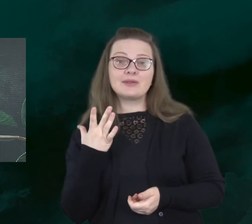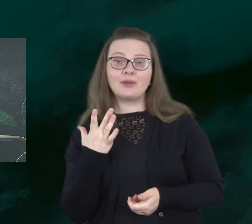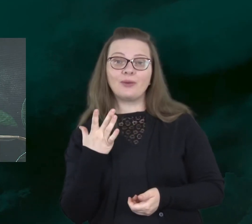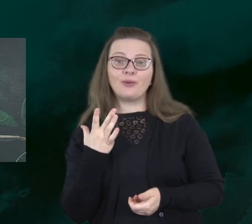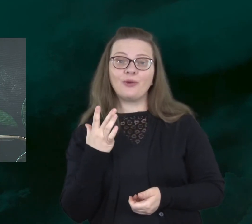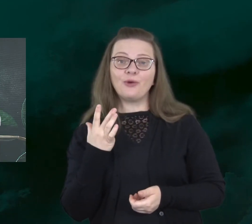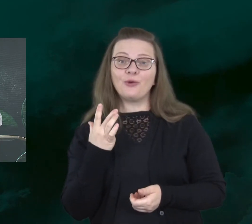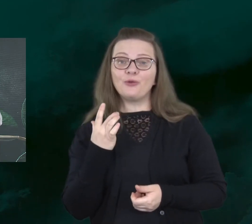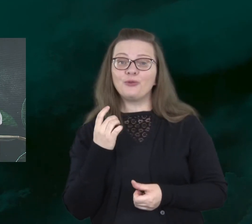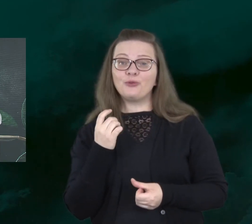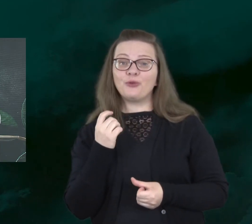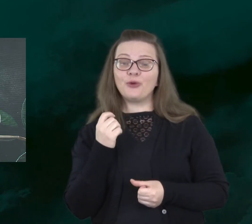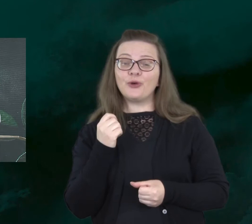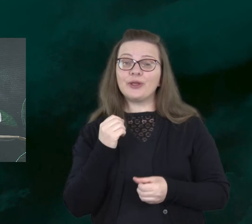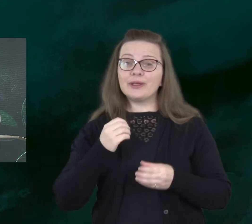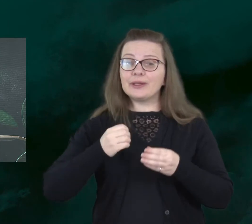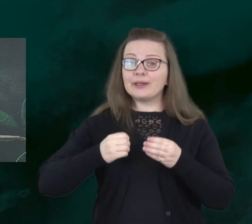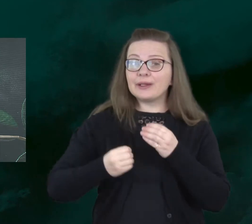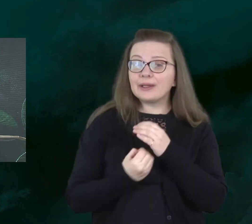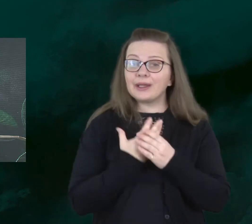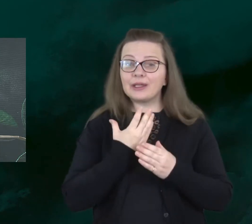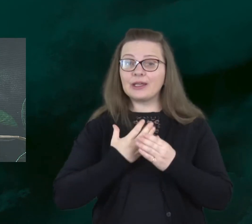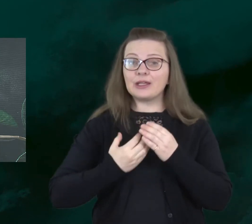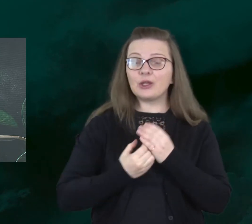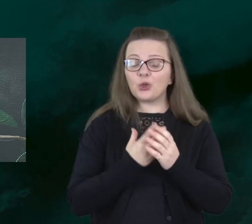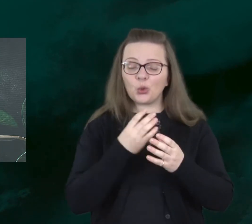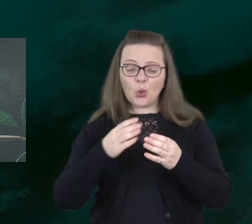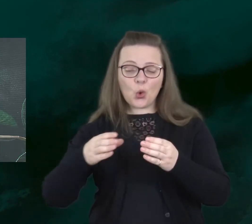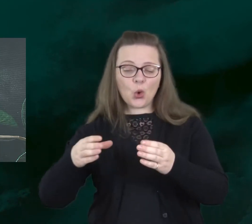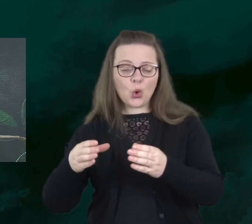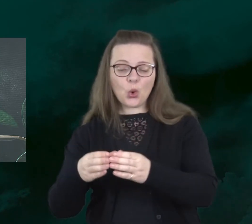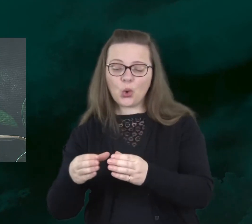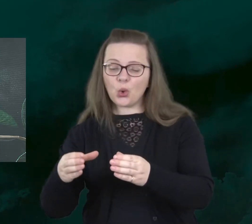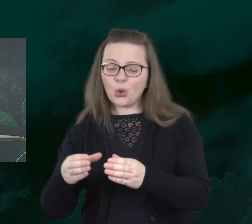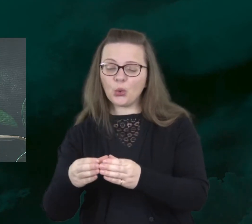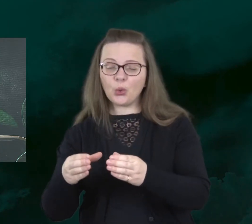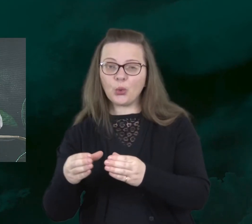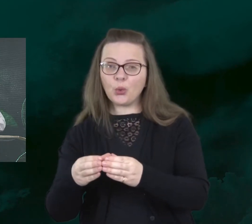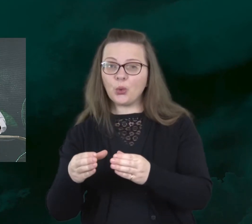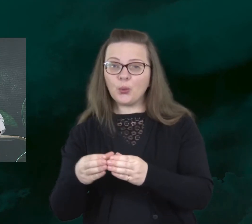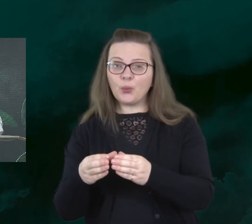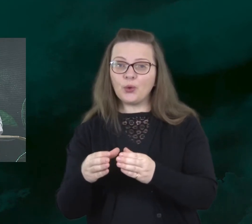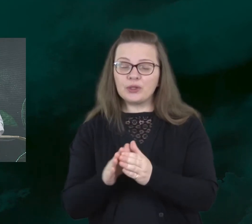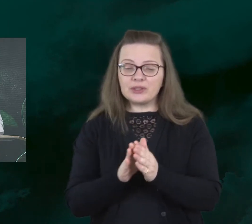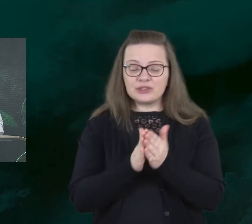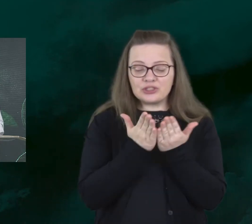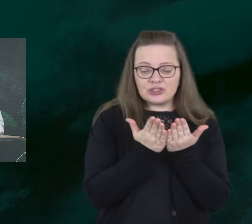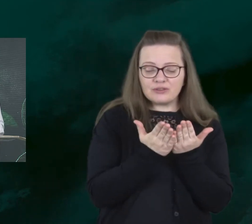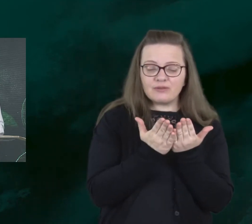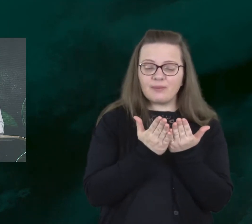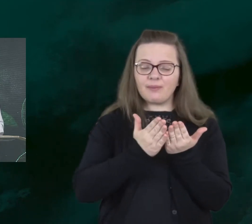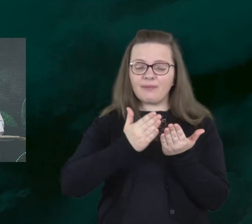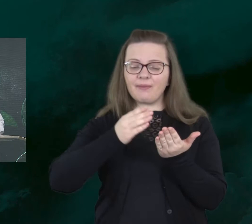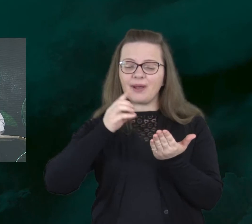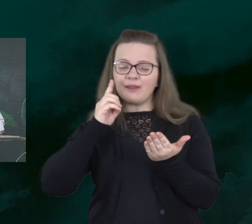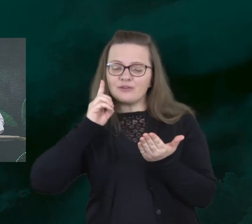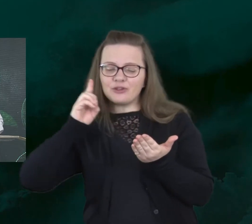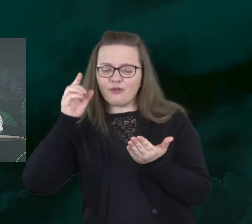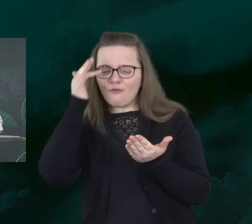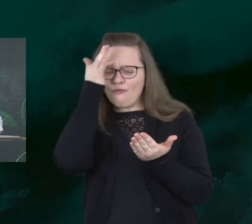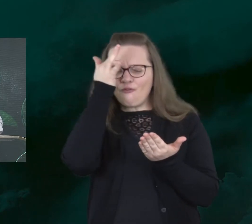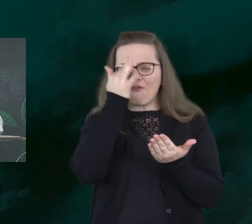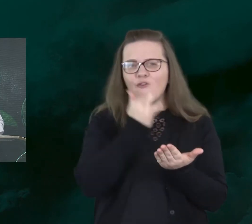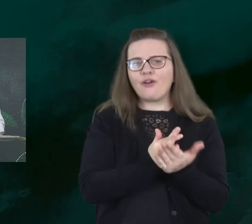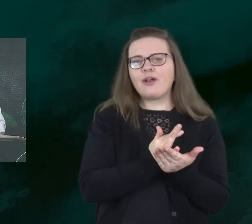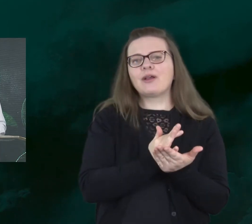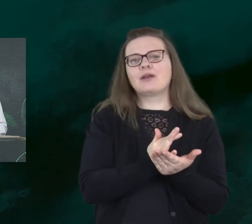grupo de pessoas com fé na palavra, né, dos profetas. Assim como em 2 Crônicas, capítulo